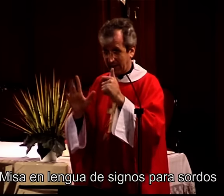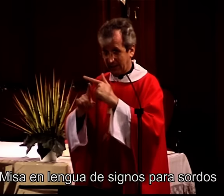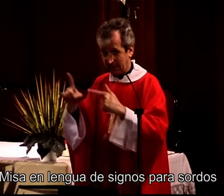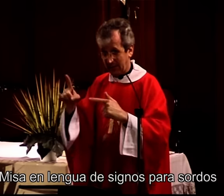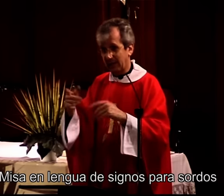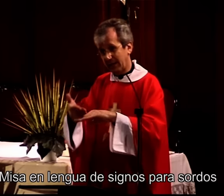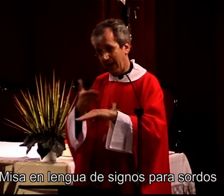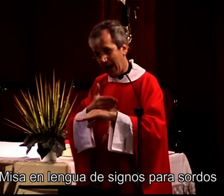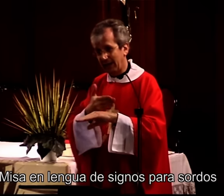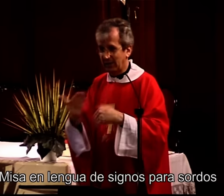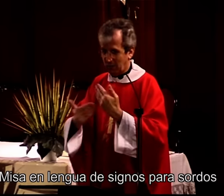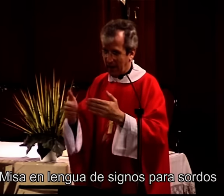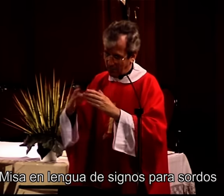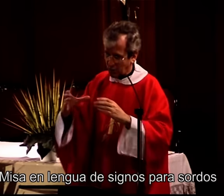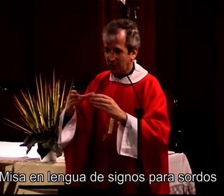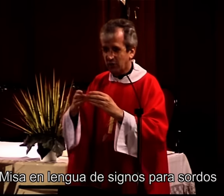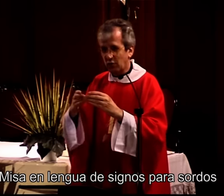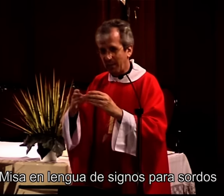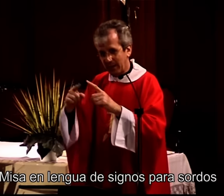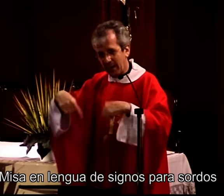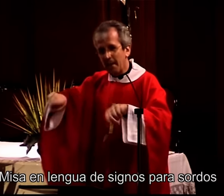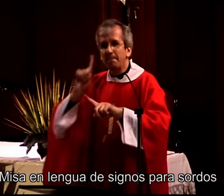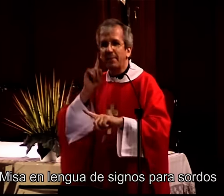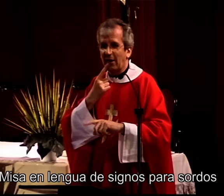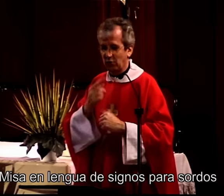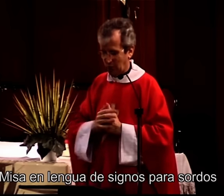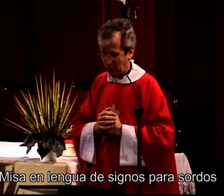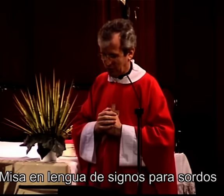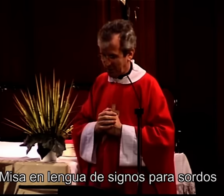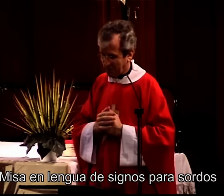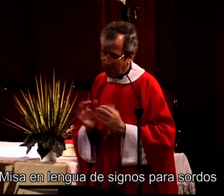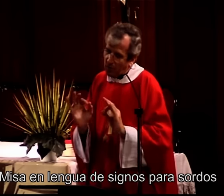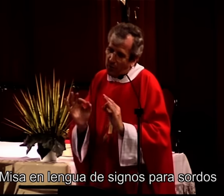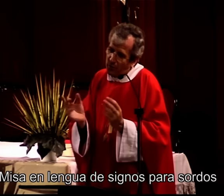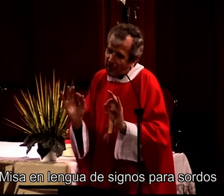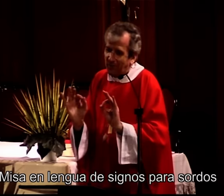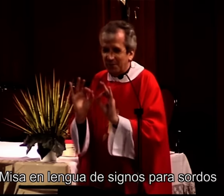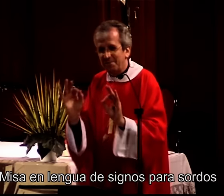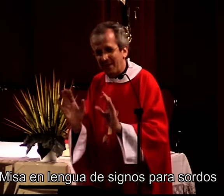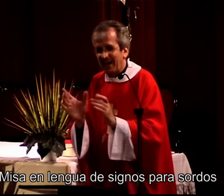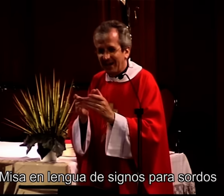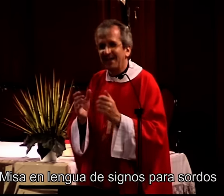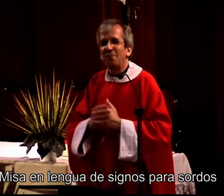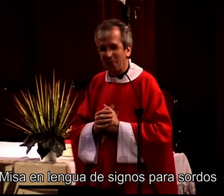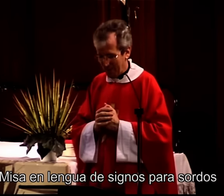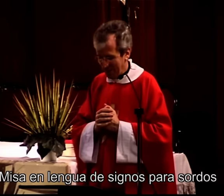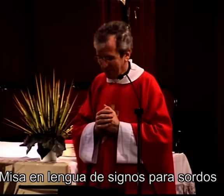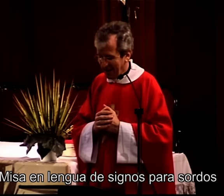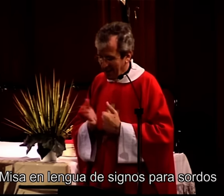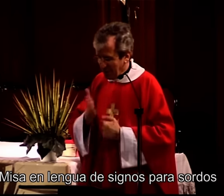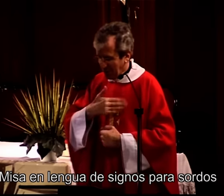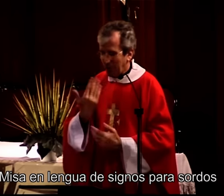media. Será, antes lo haremos solamente para los sordos, como diríamos especial, como